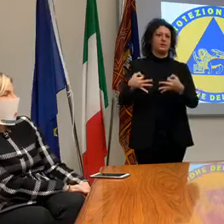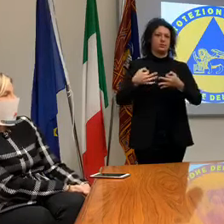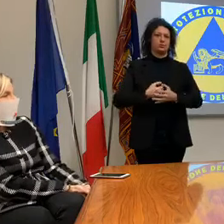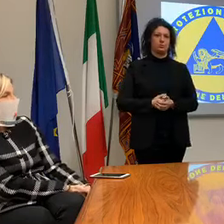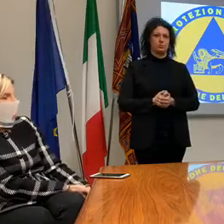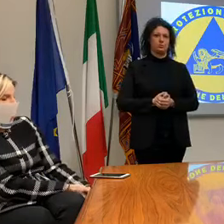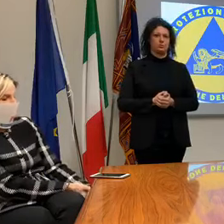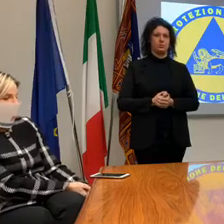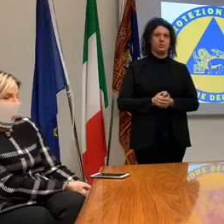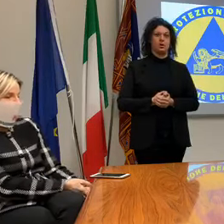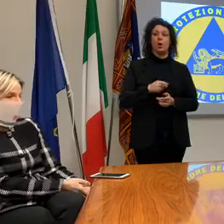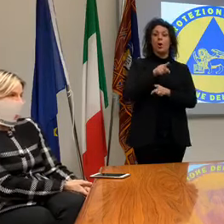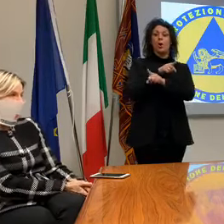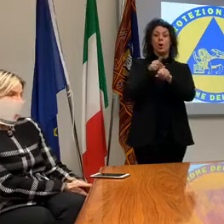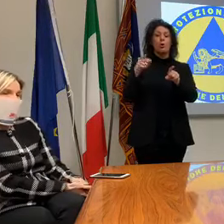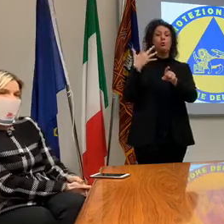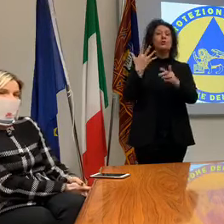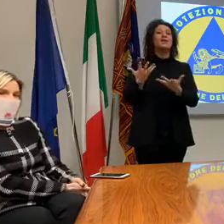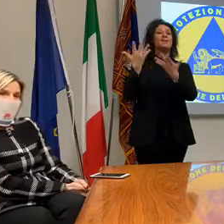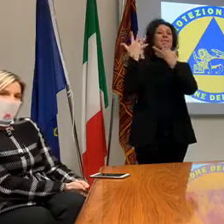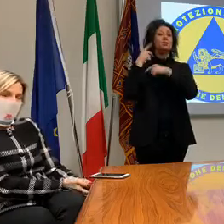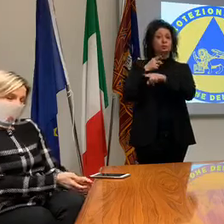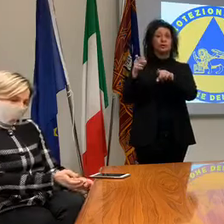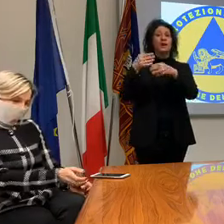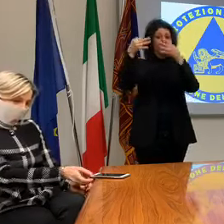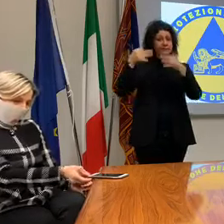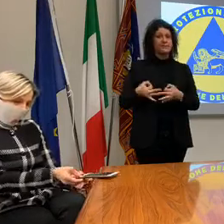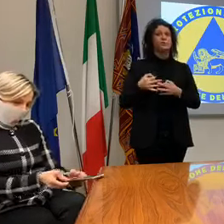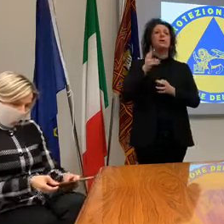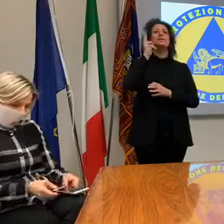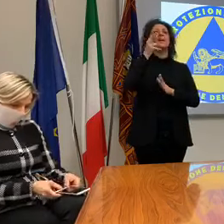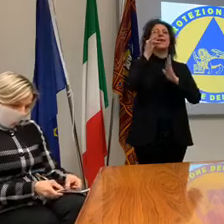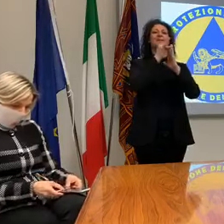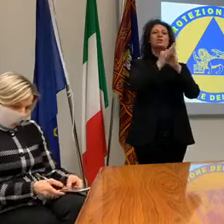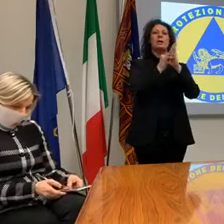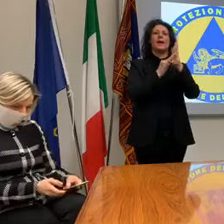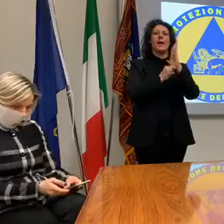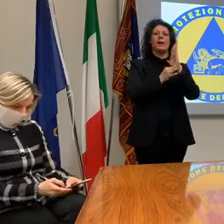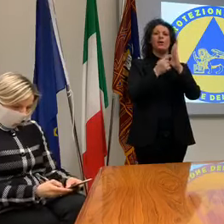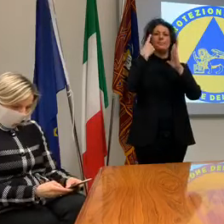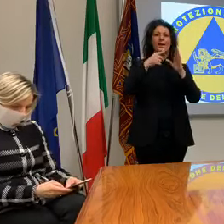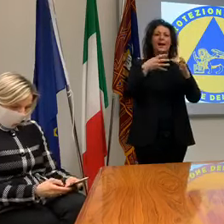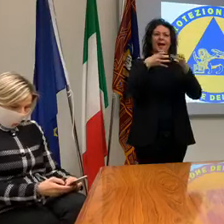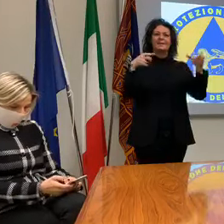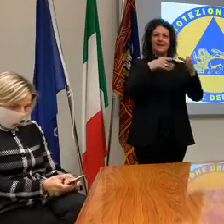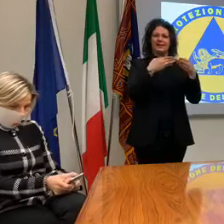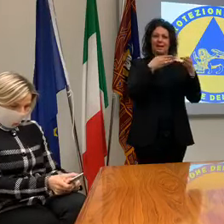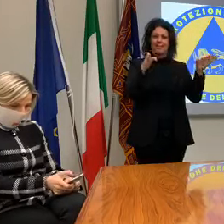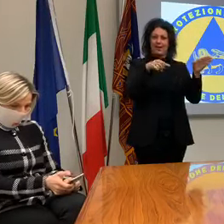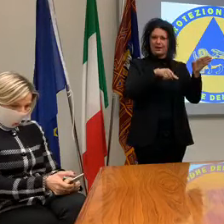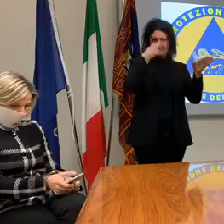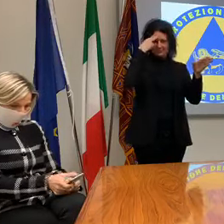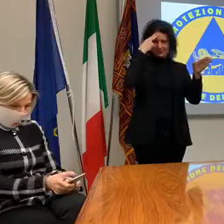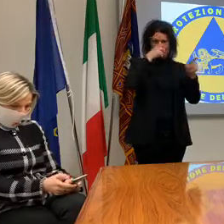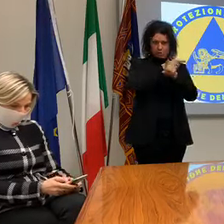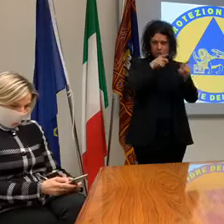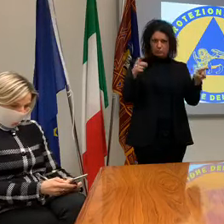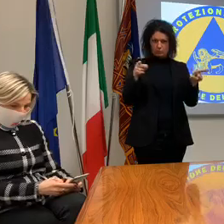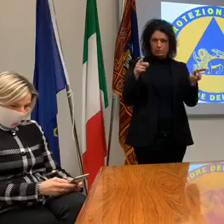10 giorni fa ha deciso le 13 misure per tenere aperte le aziende, vi ricordo. Perché adesso qua c'è la memoria